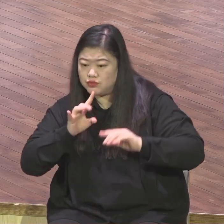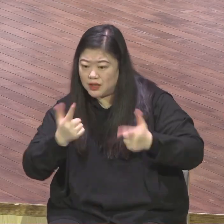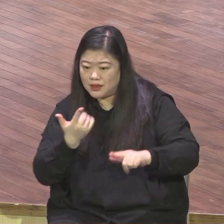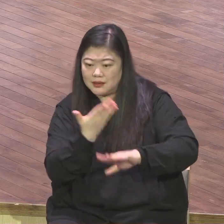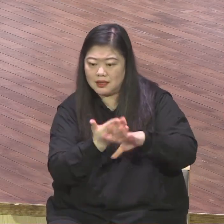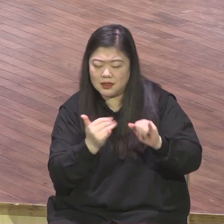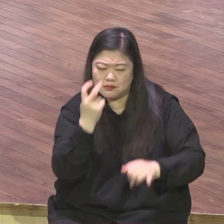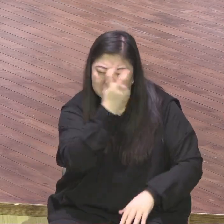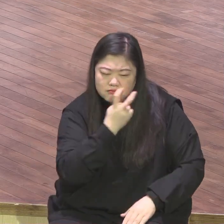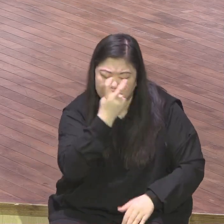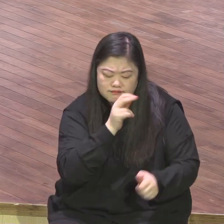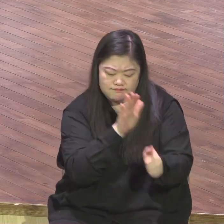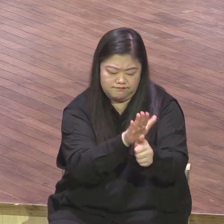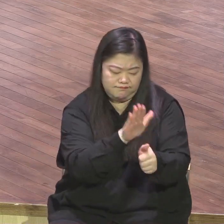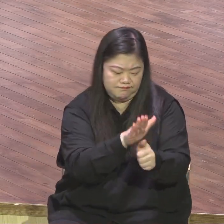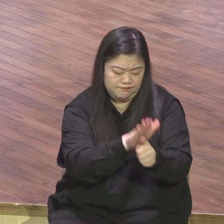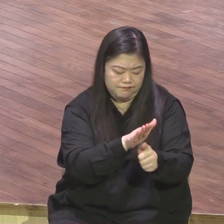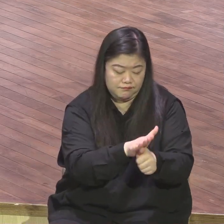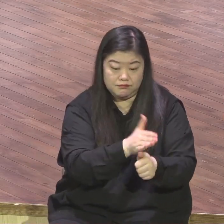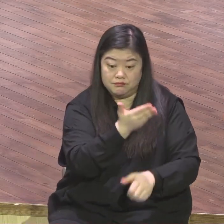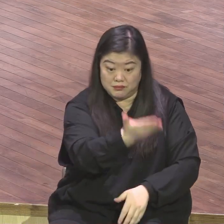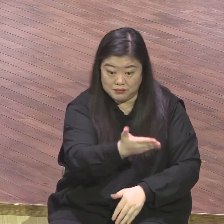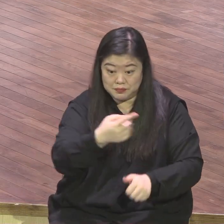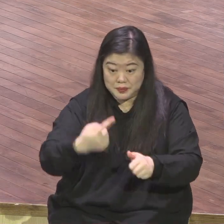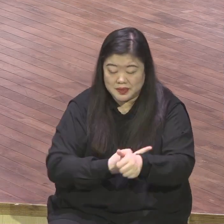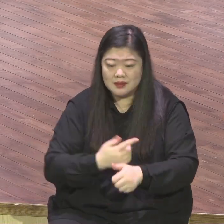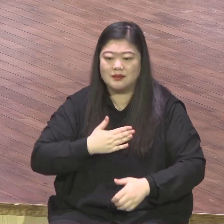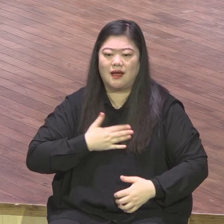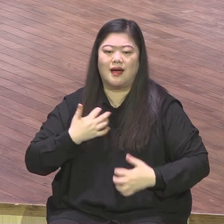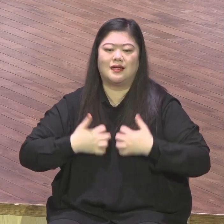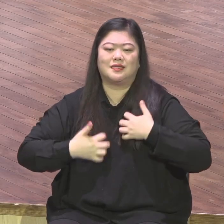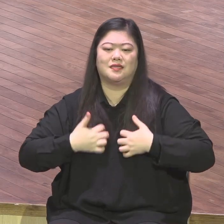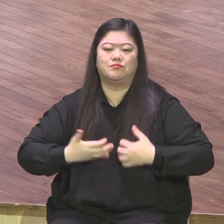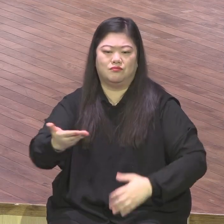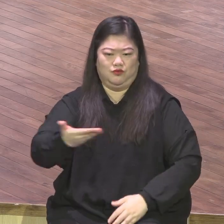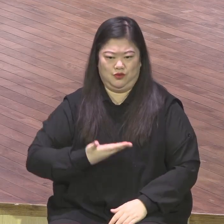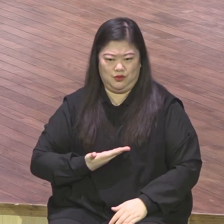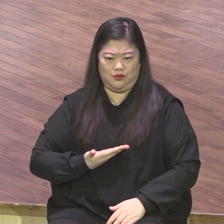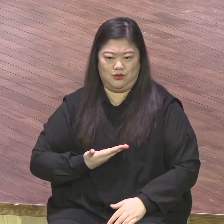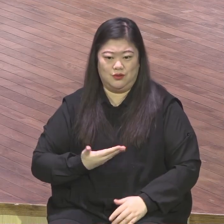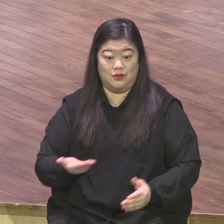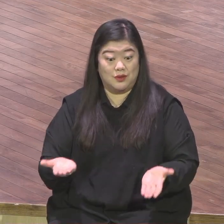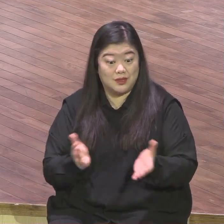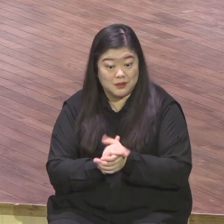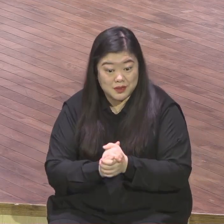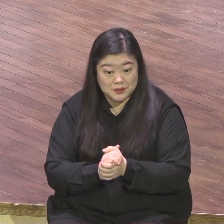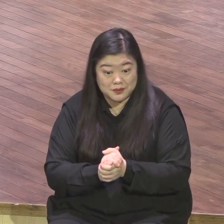다른 사람의 일을 돌보아 나의 기쁨을 충만하게 하라.